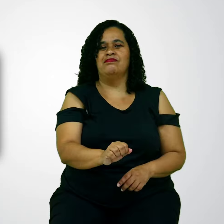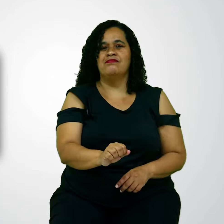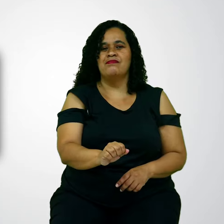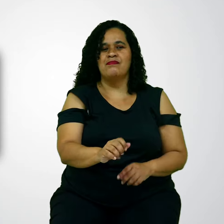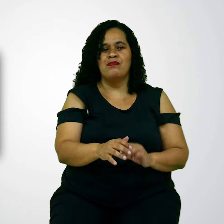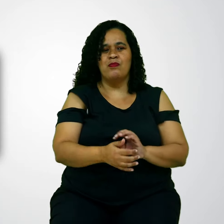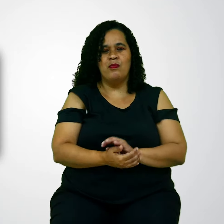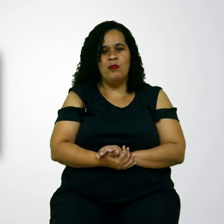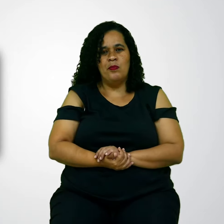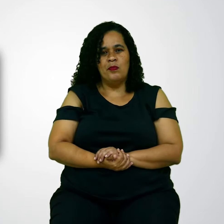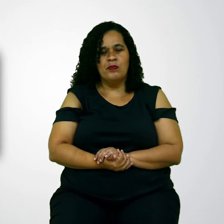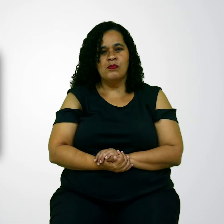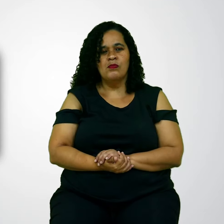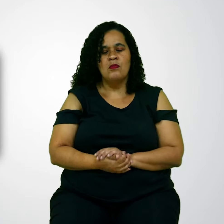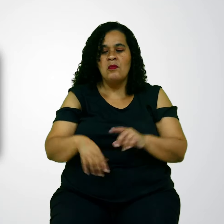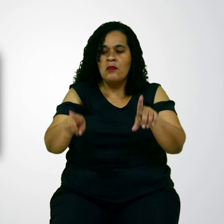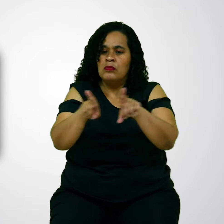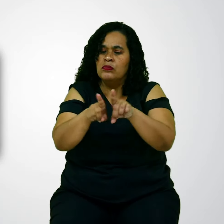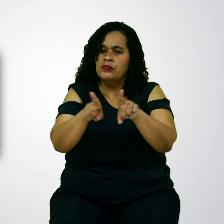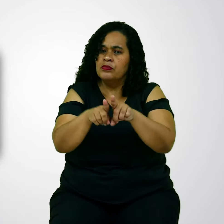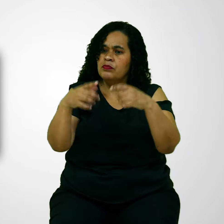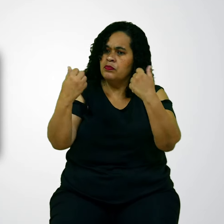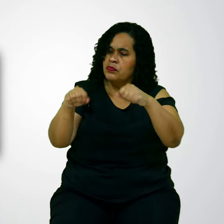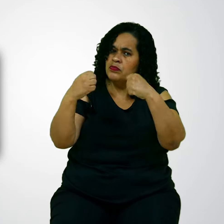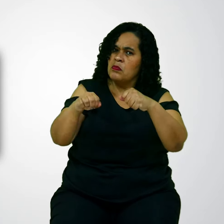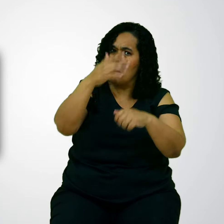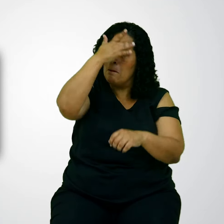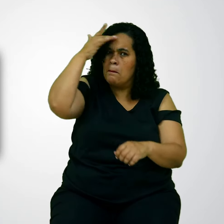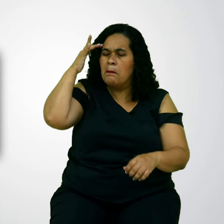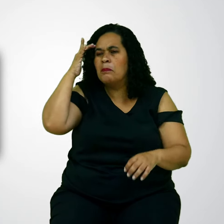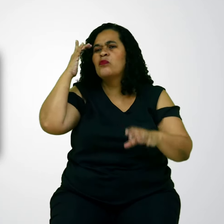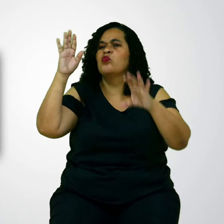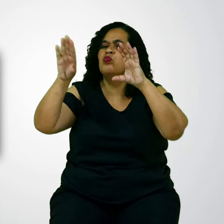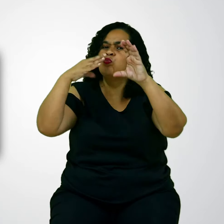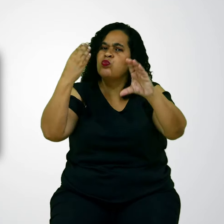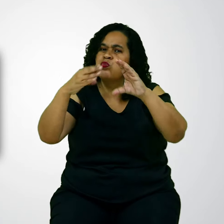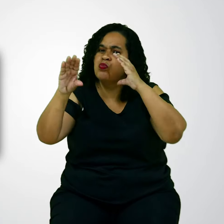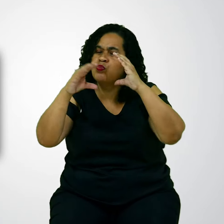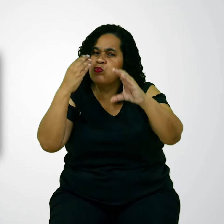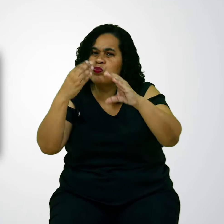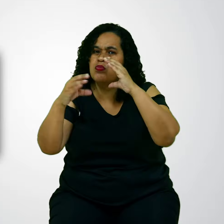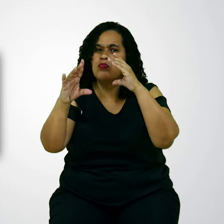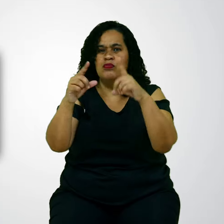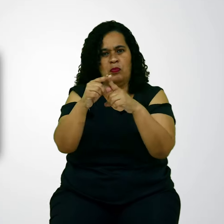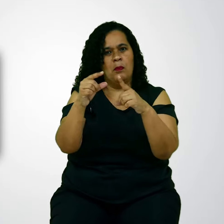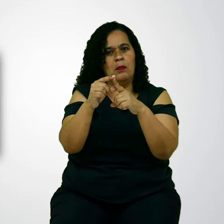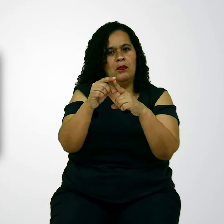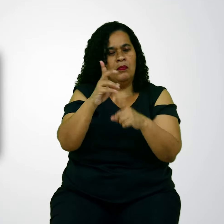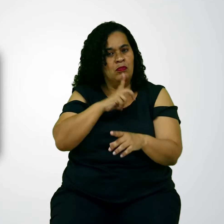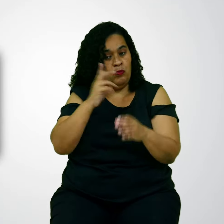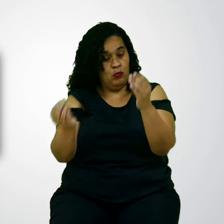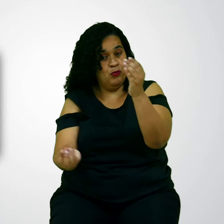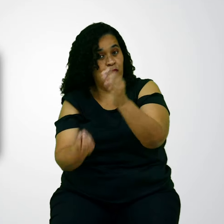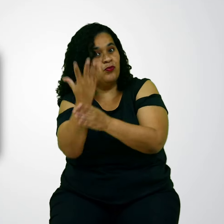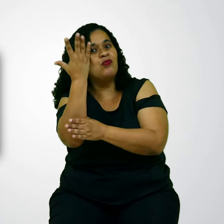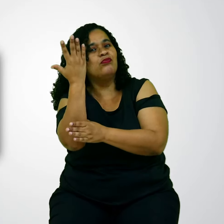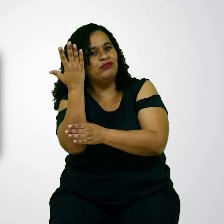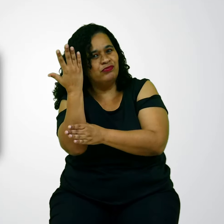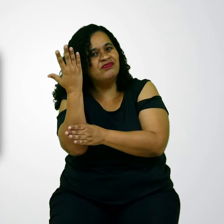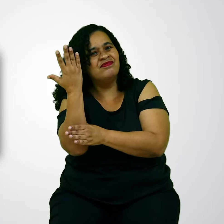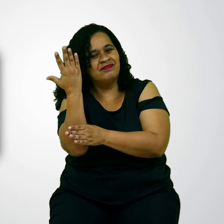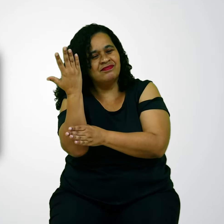A gente precisa de uma turma que cante a palavra. Existe uma fonte, né? E não é algo